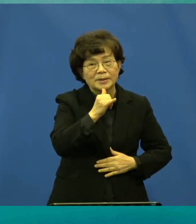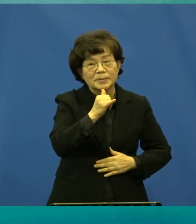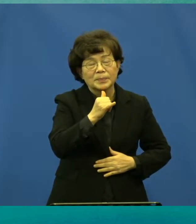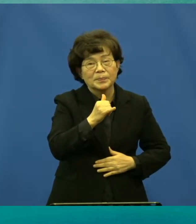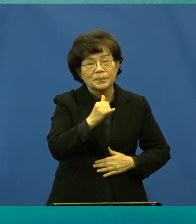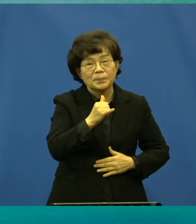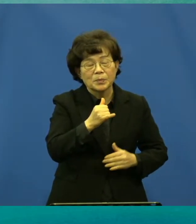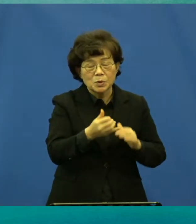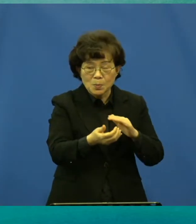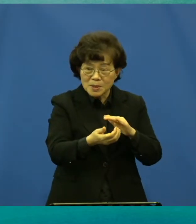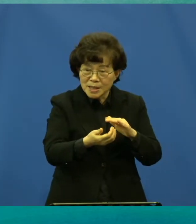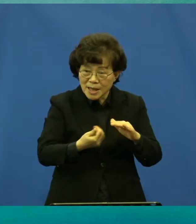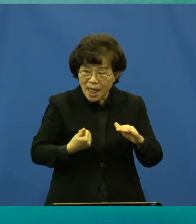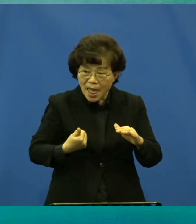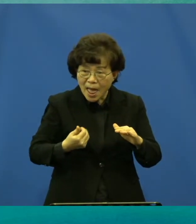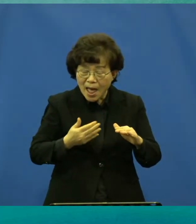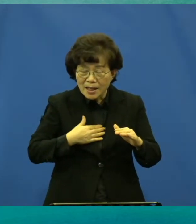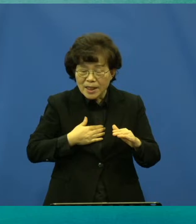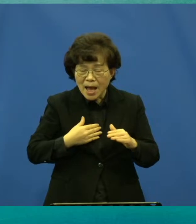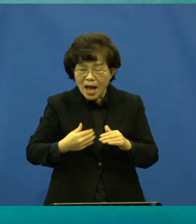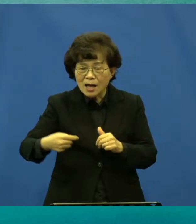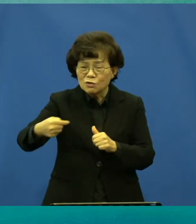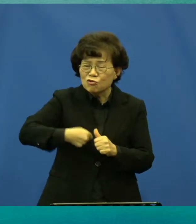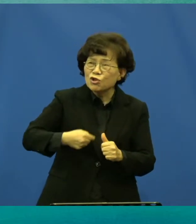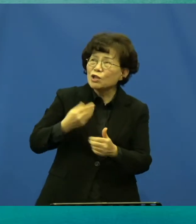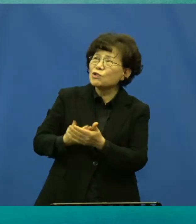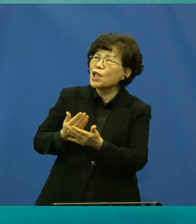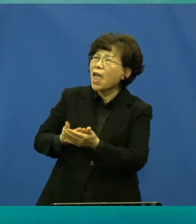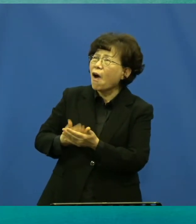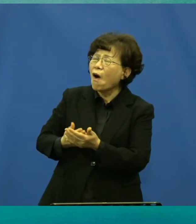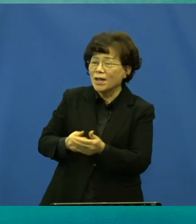조금 전만 해도 나를 죽여달라고 떼를 썼던 사람입니다.